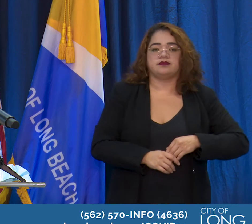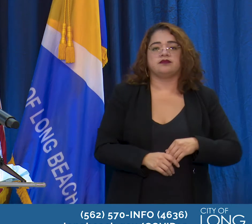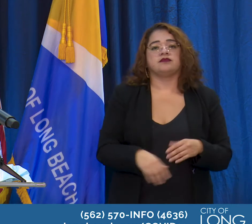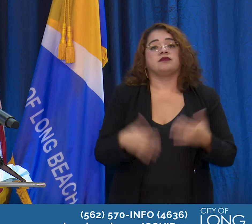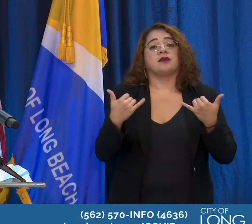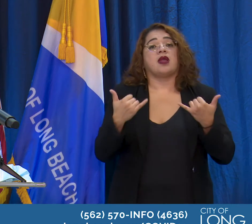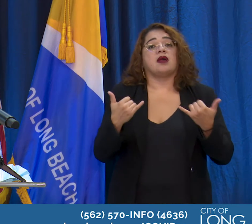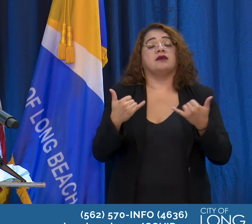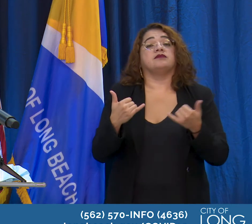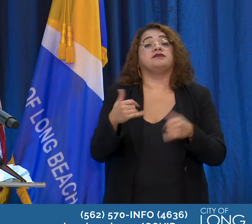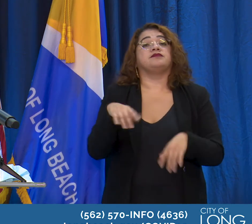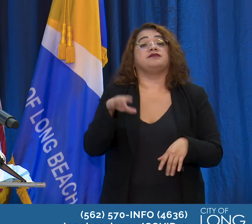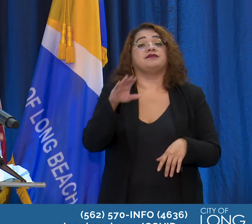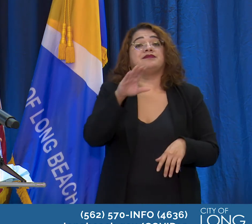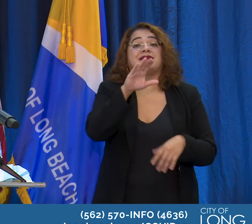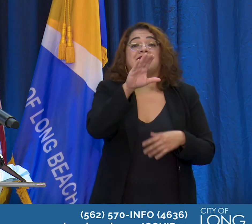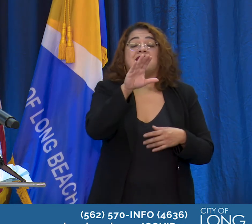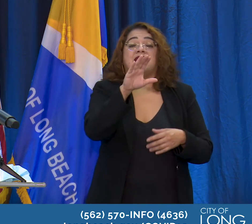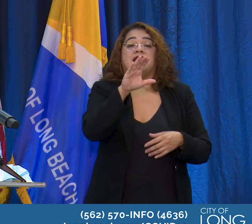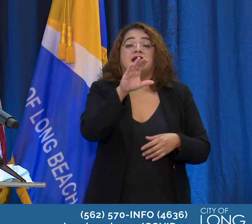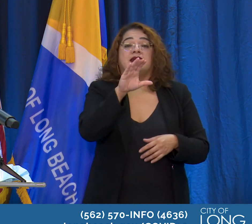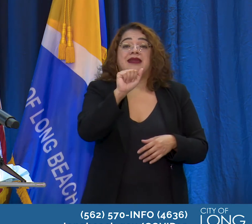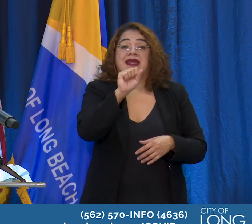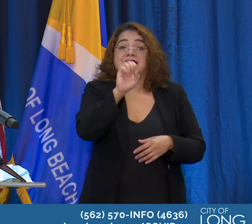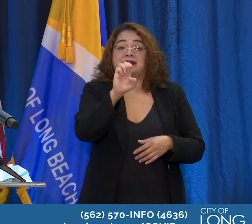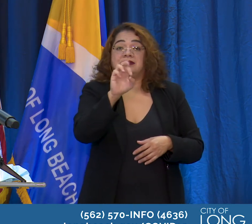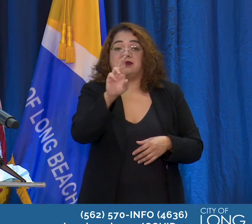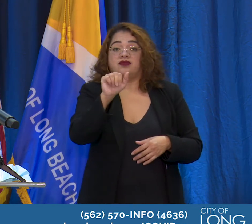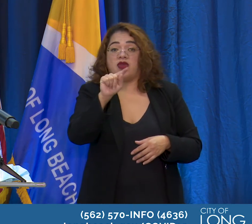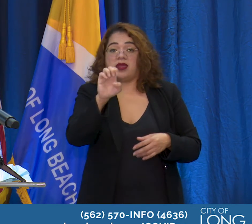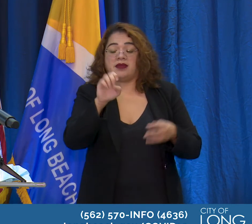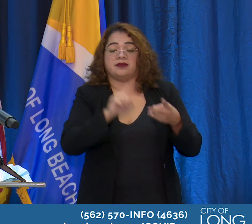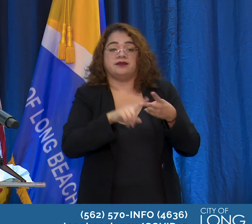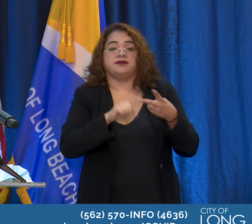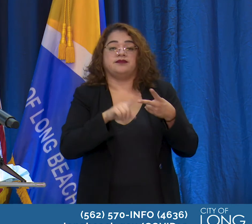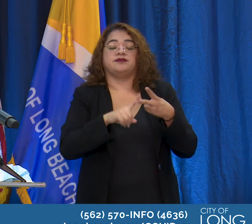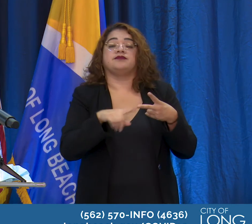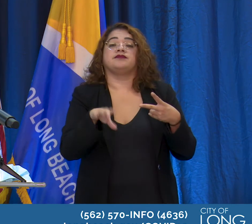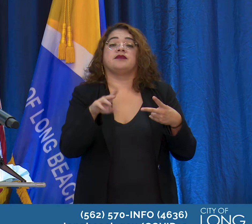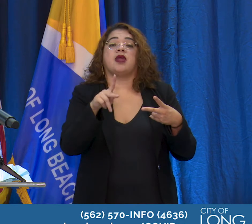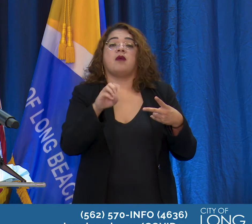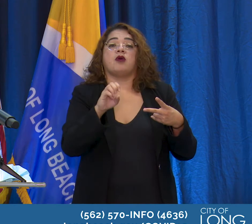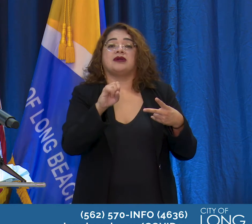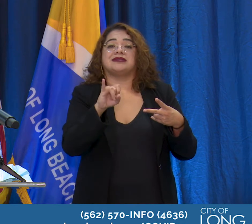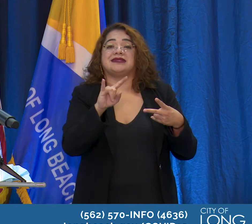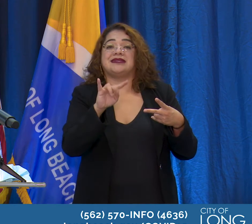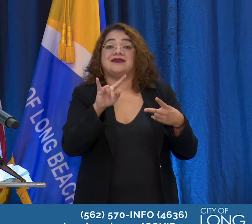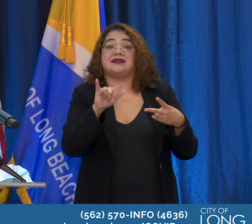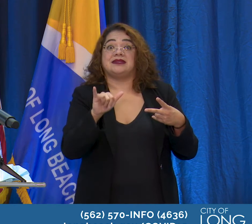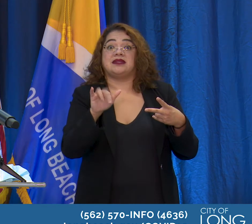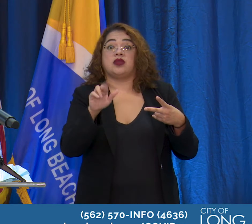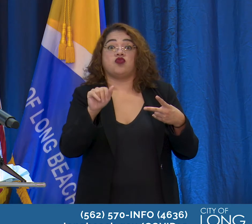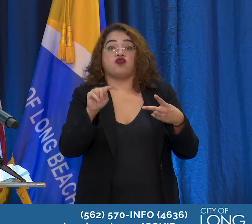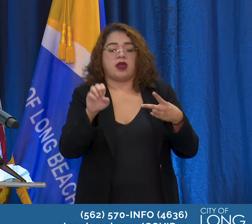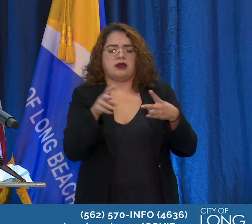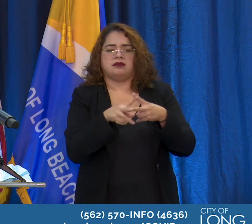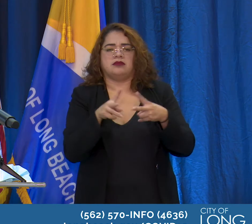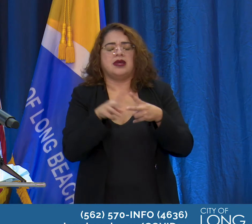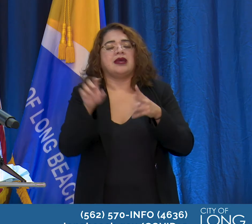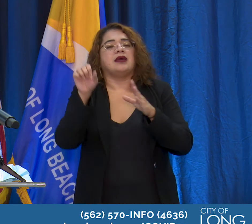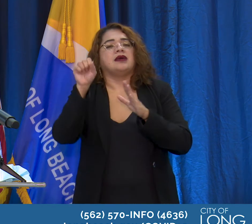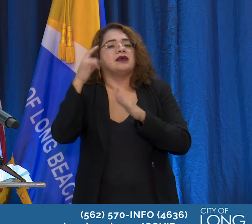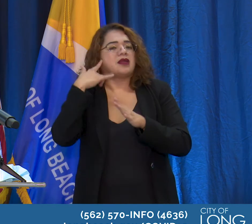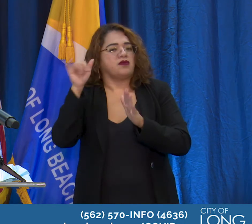tasa de positividad, que son las dos cosas que estamos viendo. Como mencioné anteriormente, el sistema del Estado va por